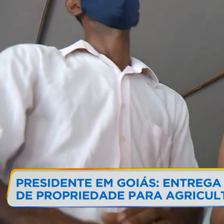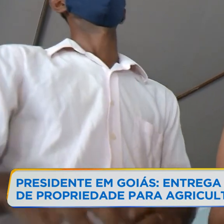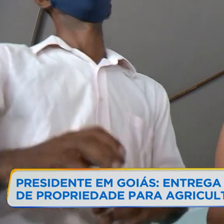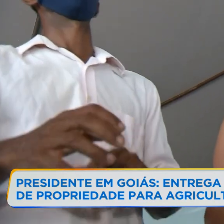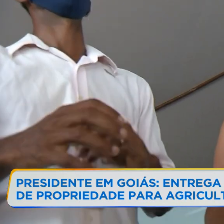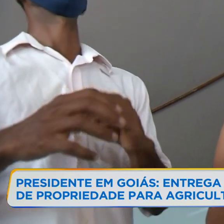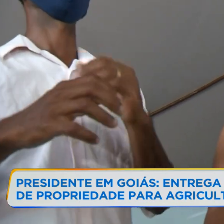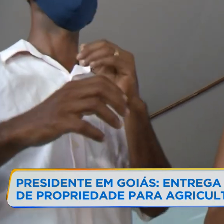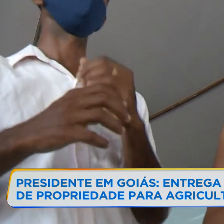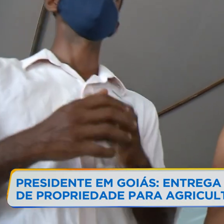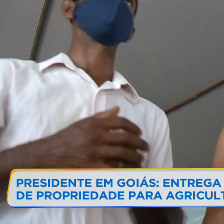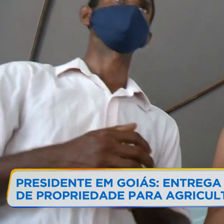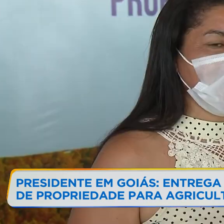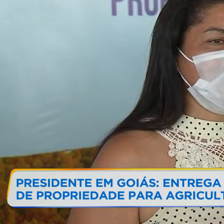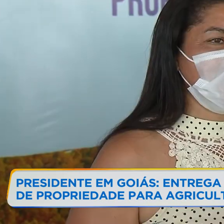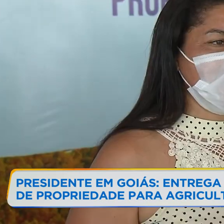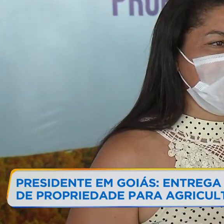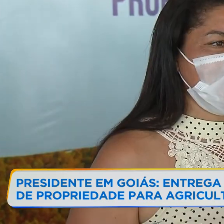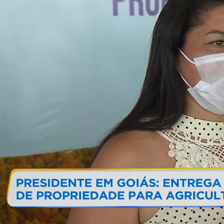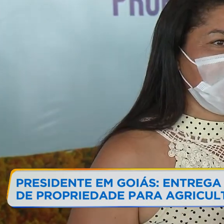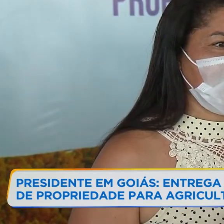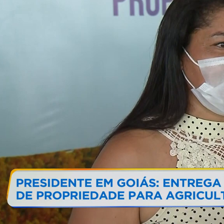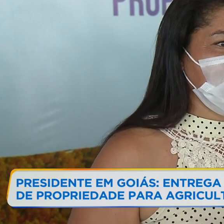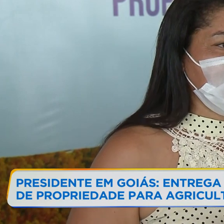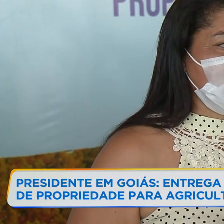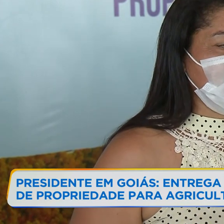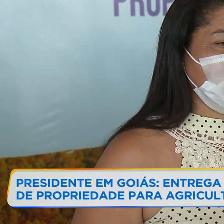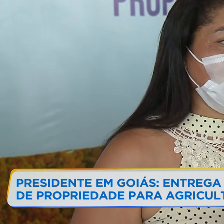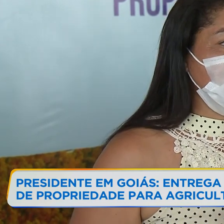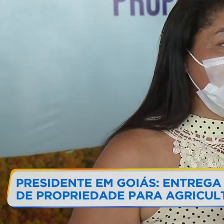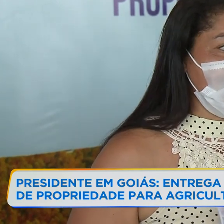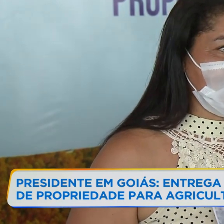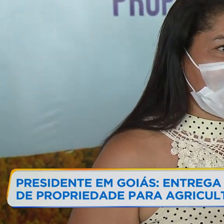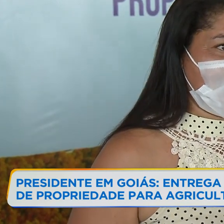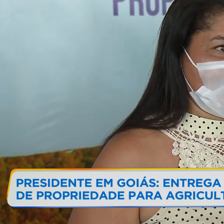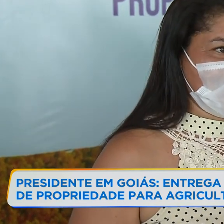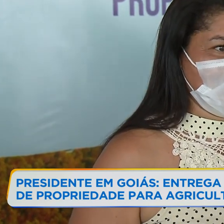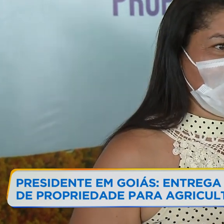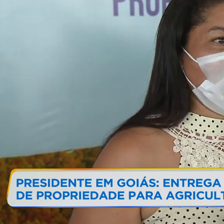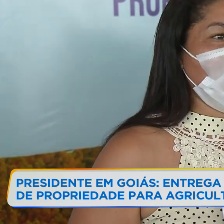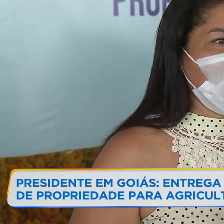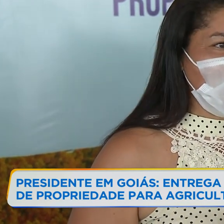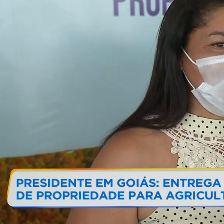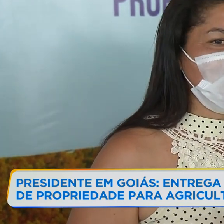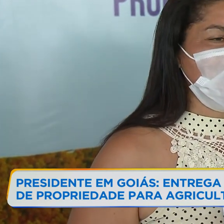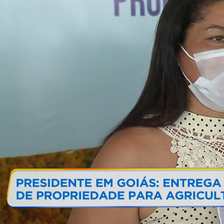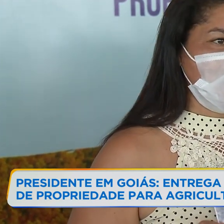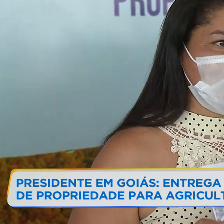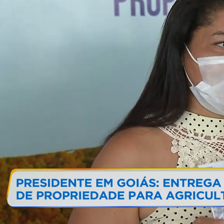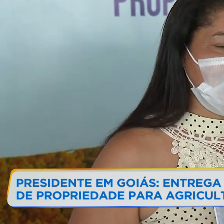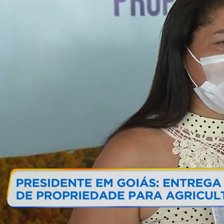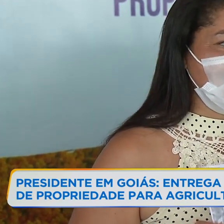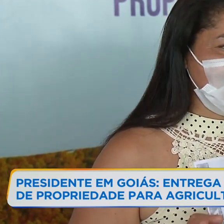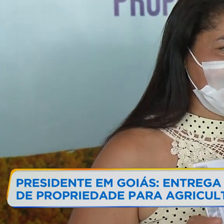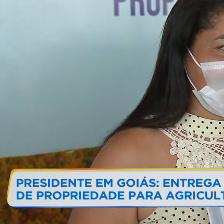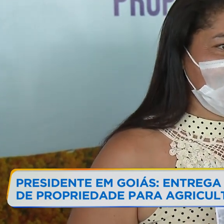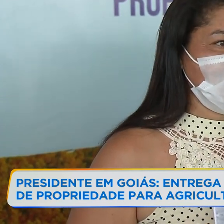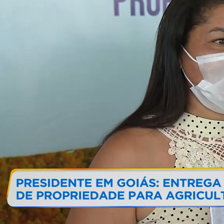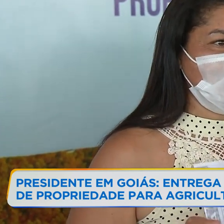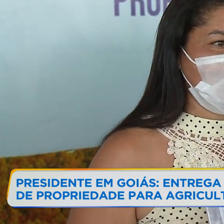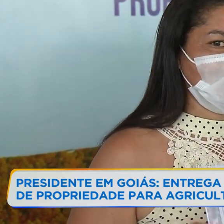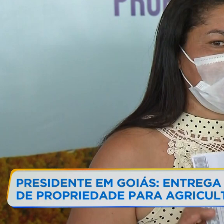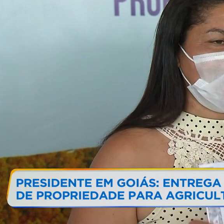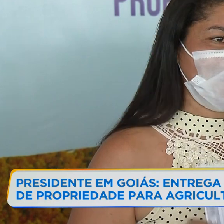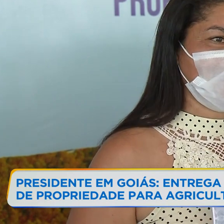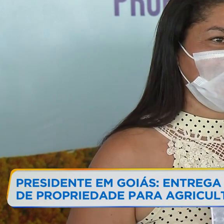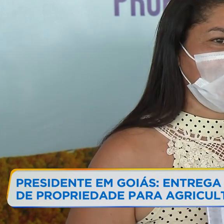que ocupam desde 2010. Antes a gente era tido como sem terra. Hoje nós estamos assentados